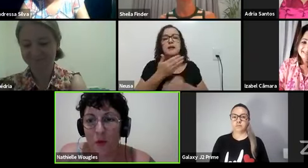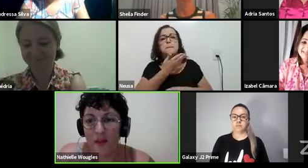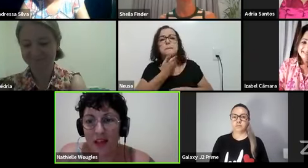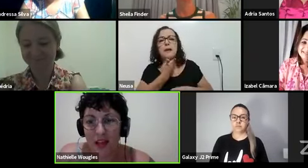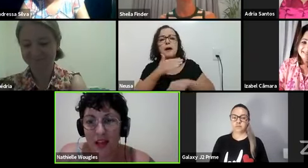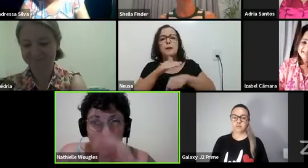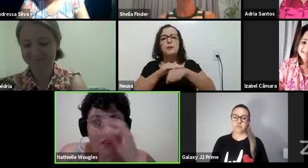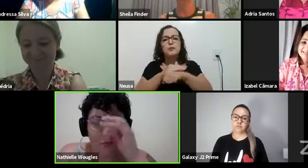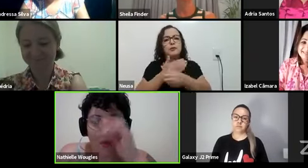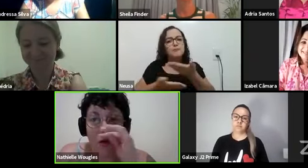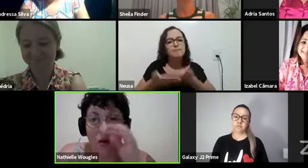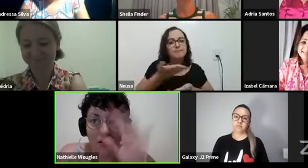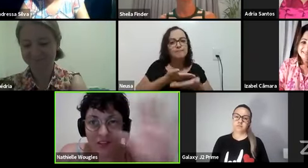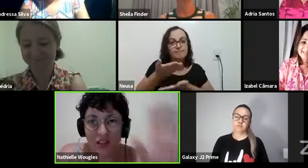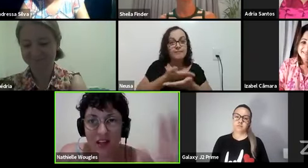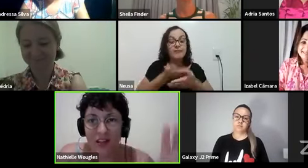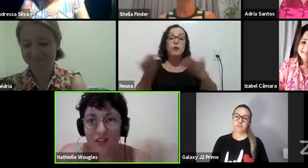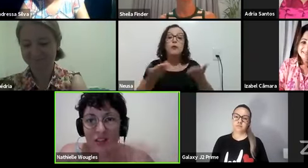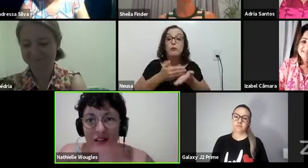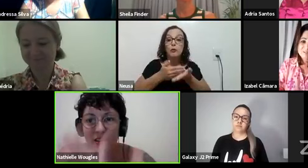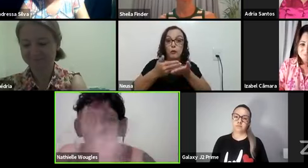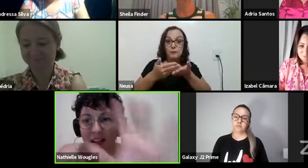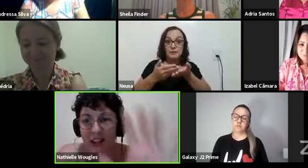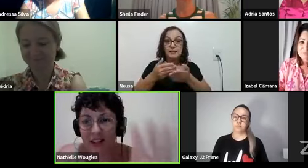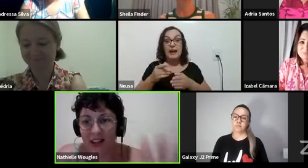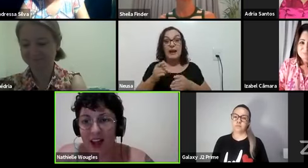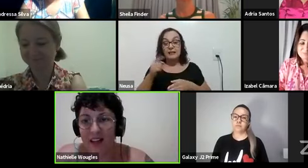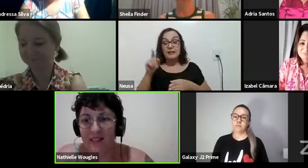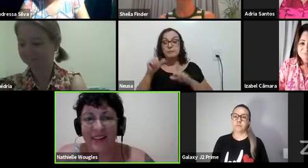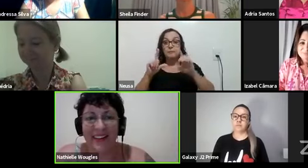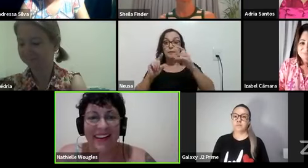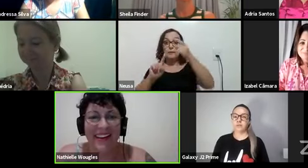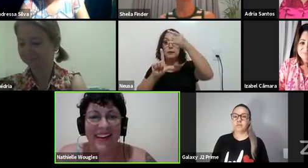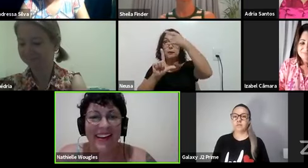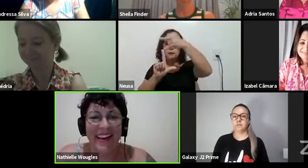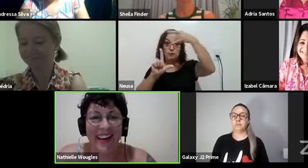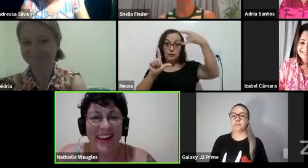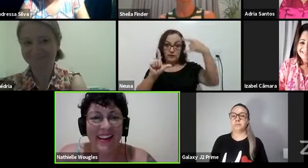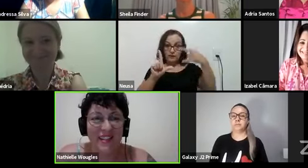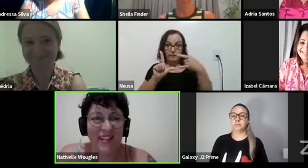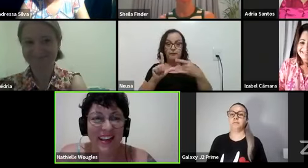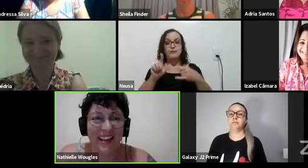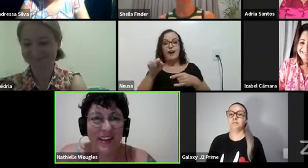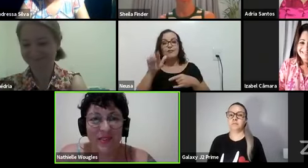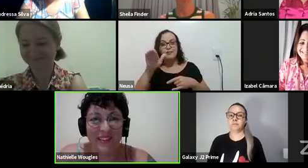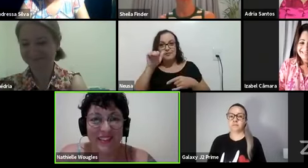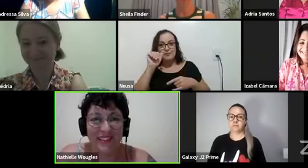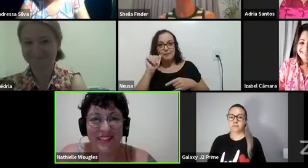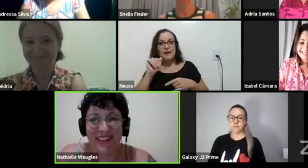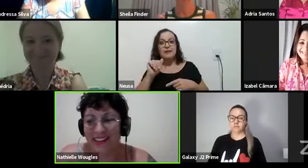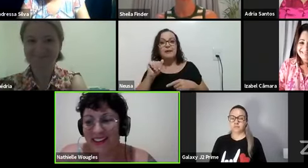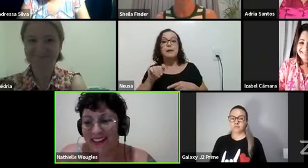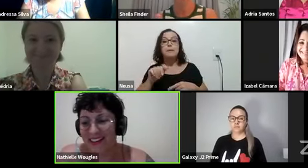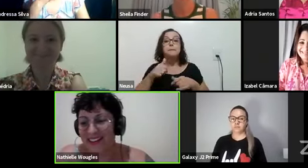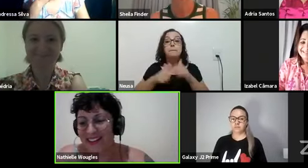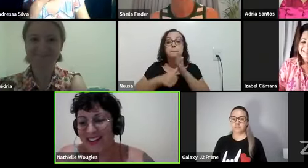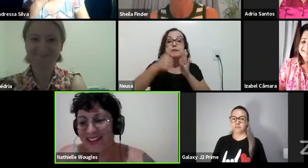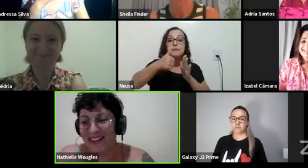Eu vou começar aqui pela minha ordem de tela, tá? É a Sheila. Boa noite,